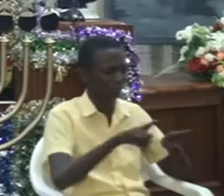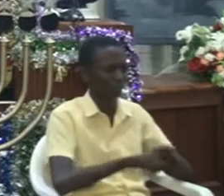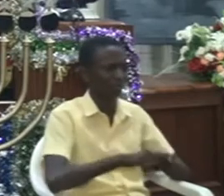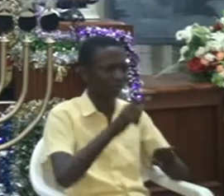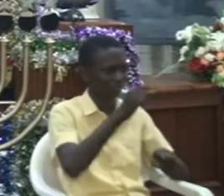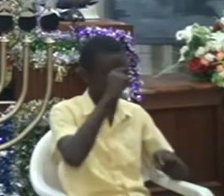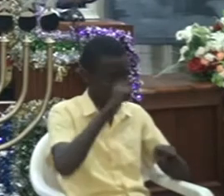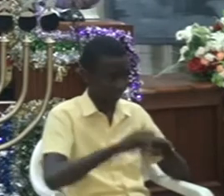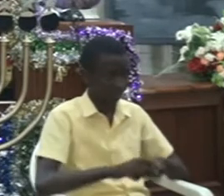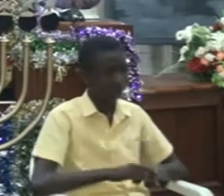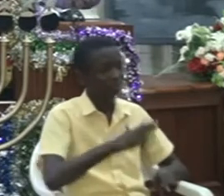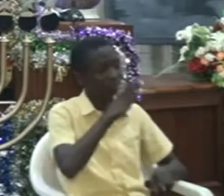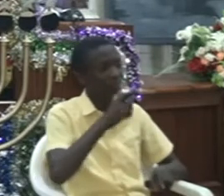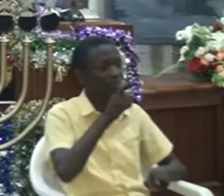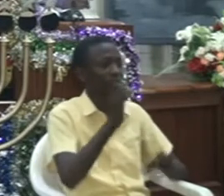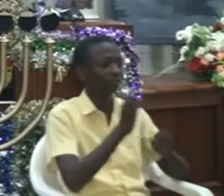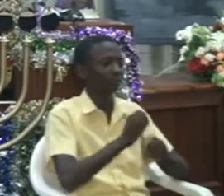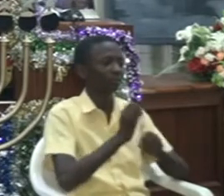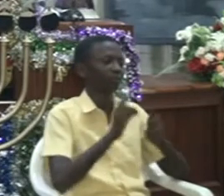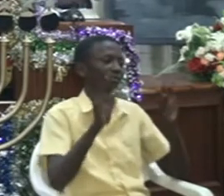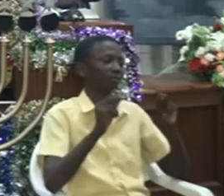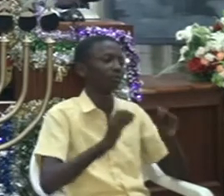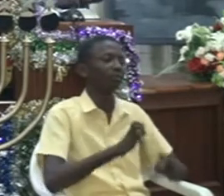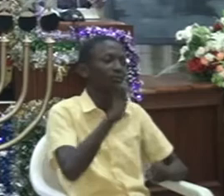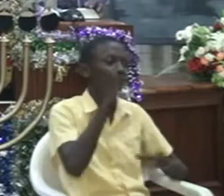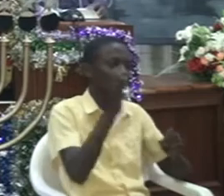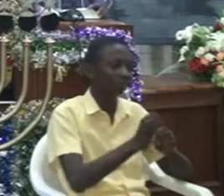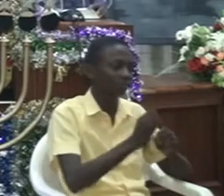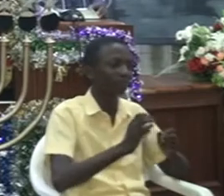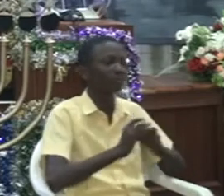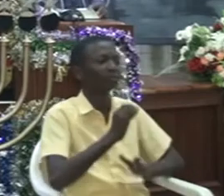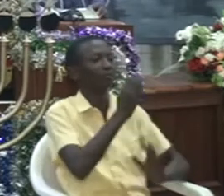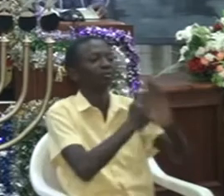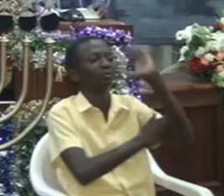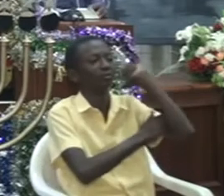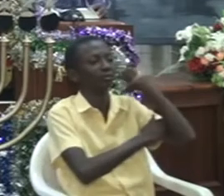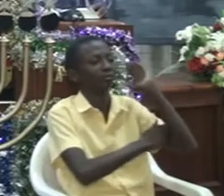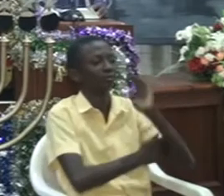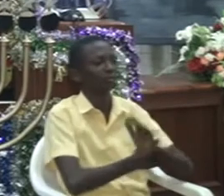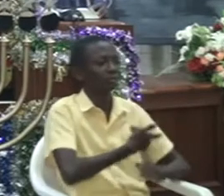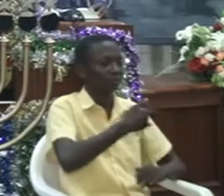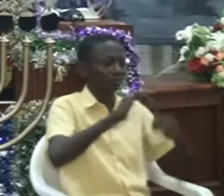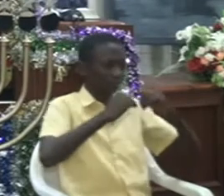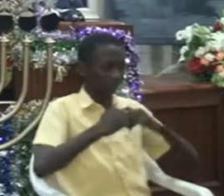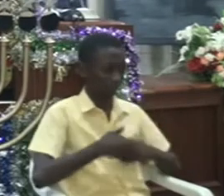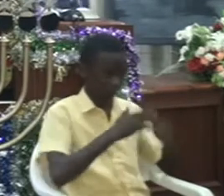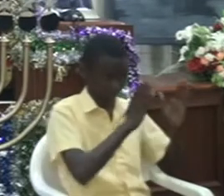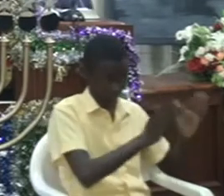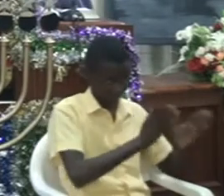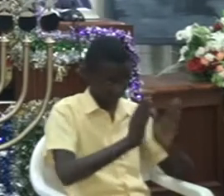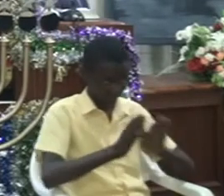pas ton œuvre. Kile kitendo kizuri haiko kia. C'est l'œuvre de Dieu. Ni kitendo kia Mungu. Il a préparé.